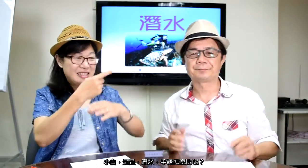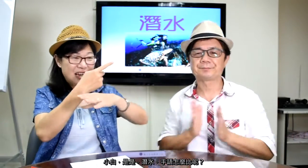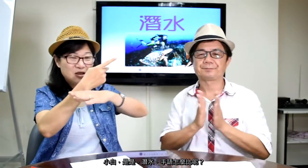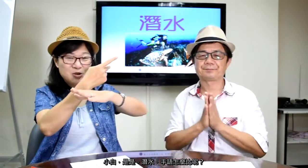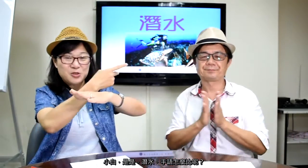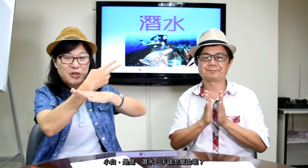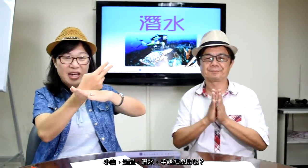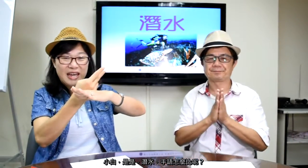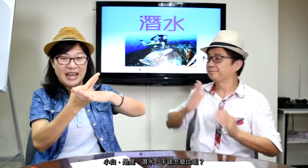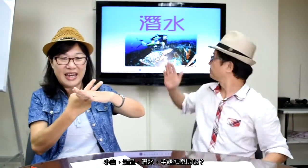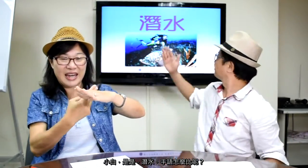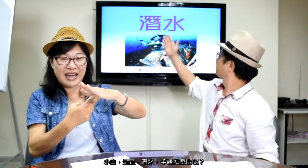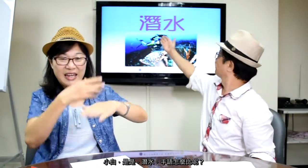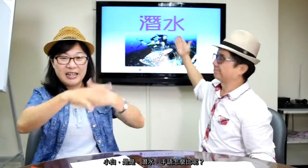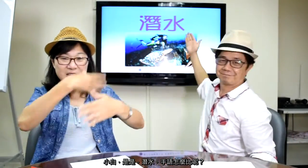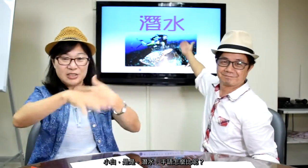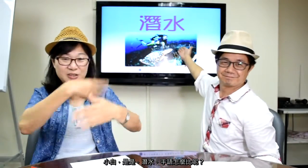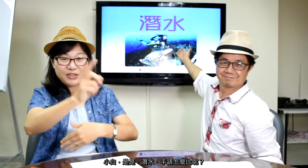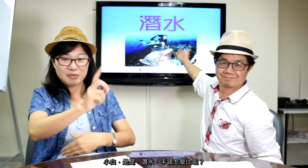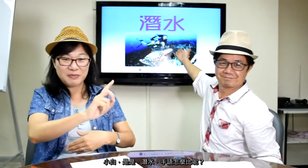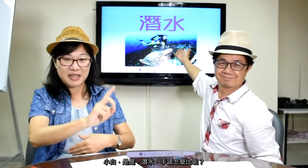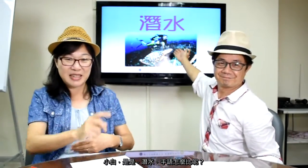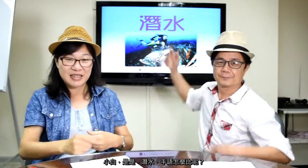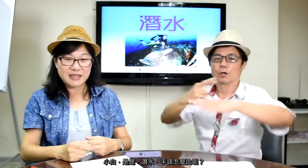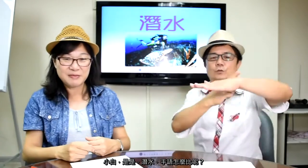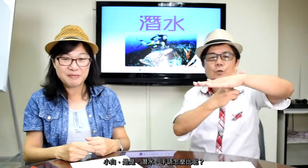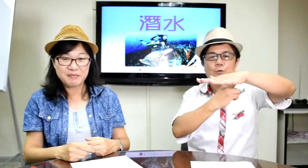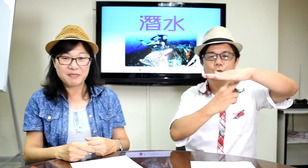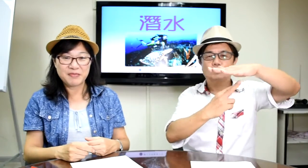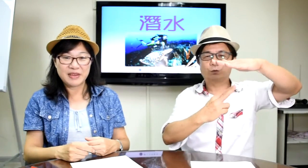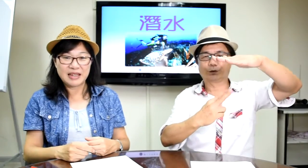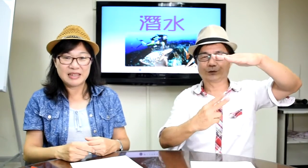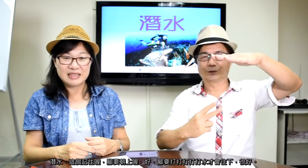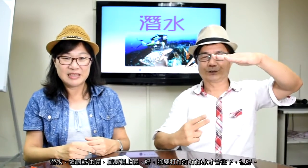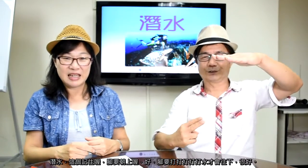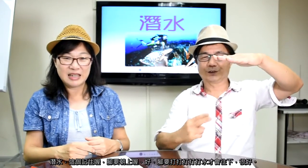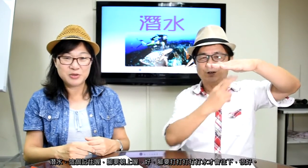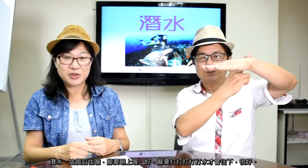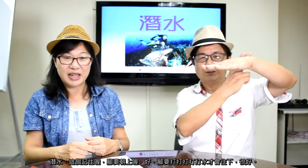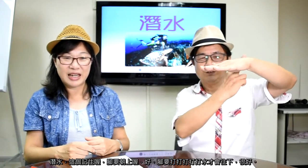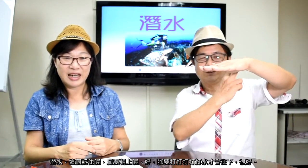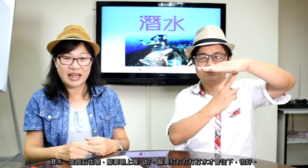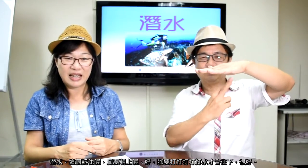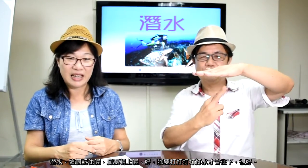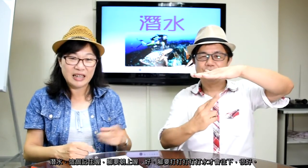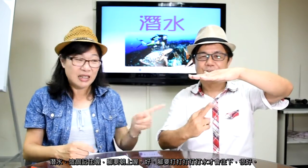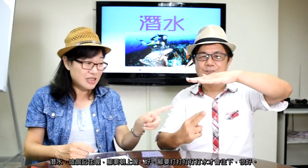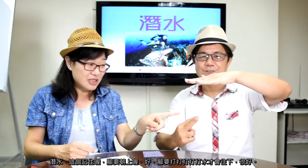潜水。手语怎么比呢？ 潜水，这个